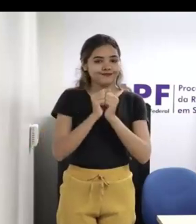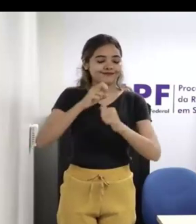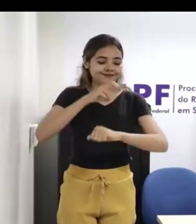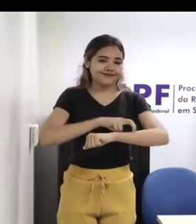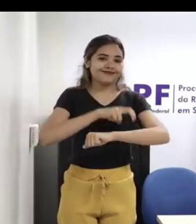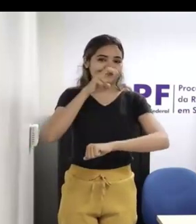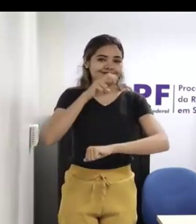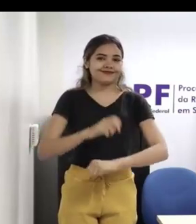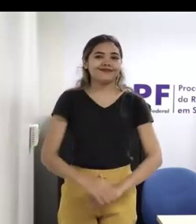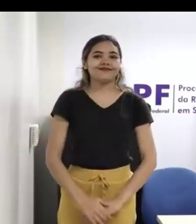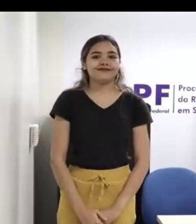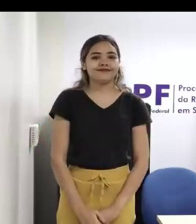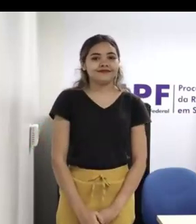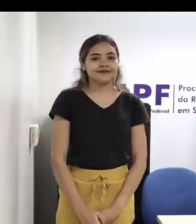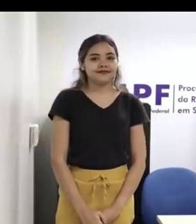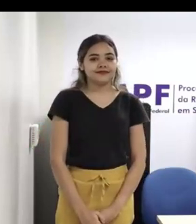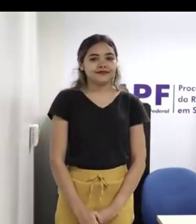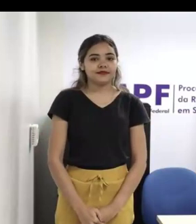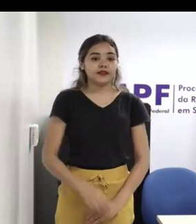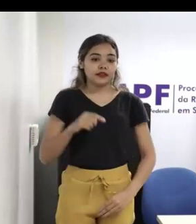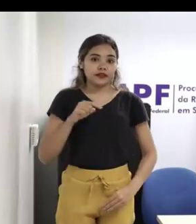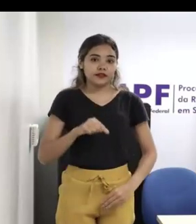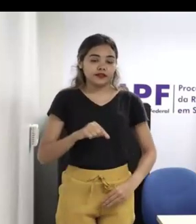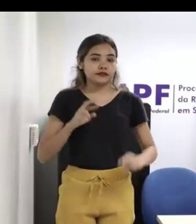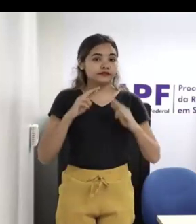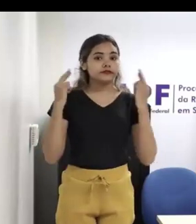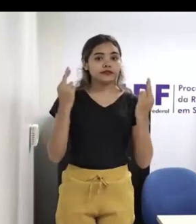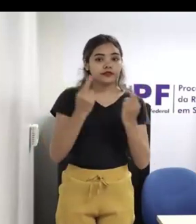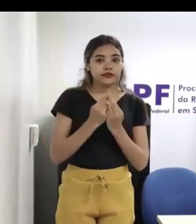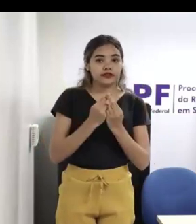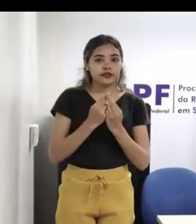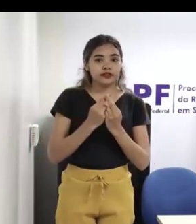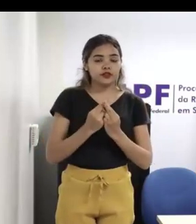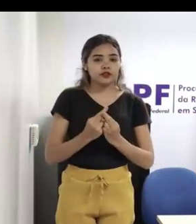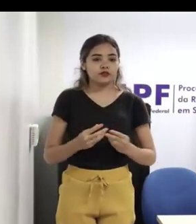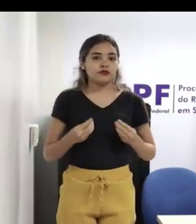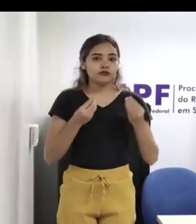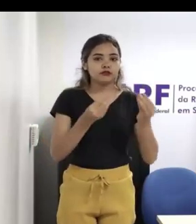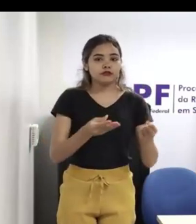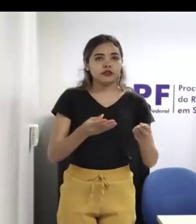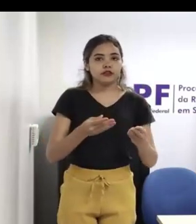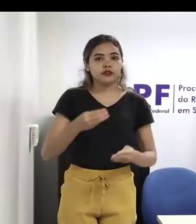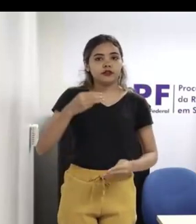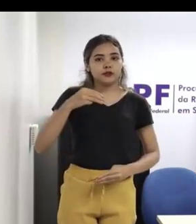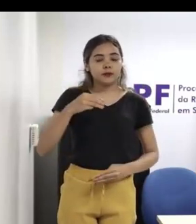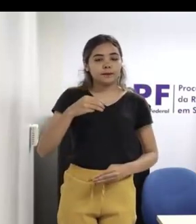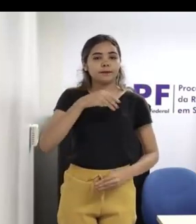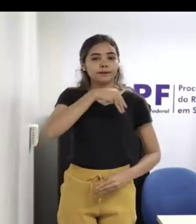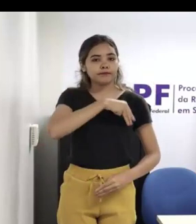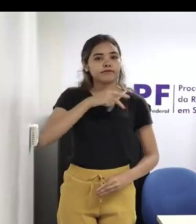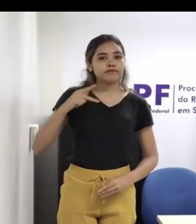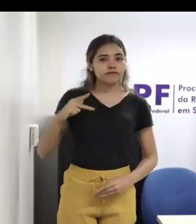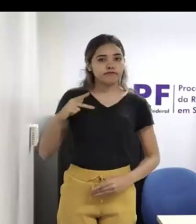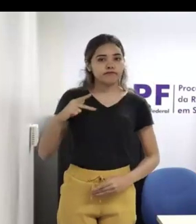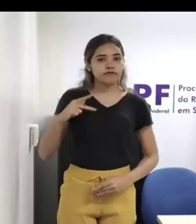Silva o evento é promovido pelo Ministério Público Federal como parte do projeto Guardião da